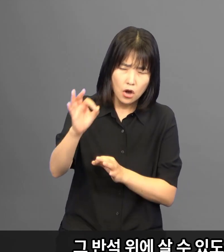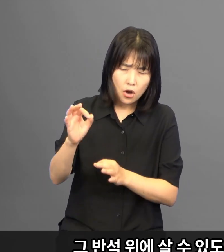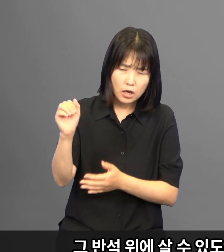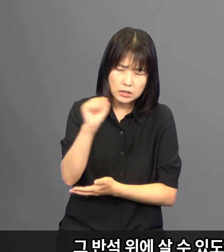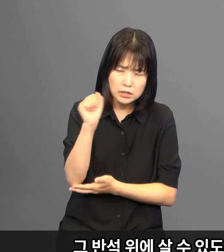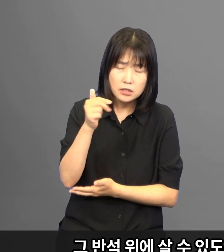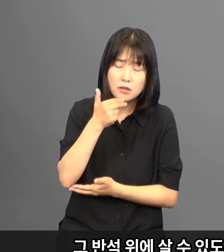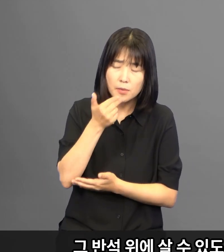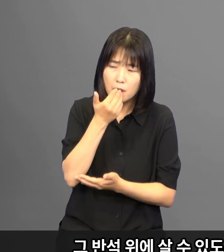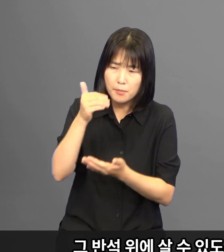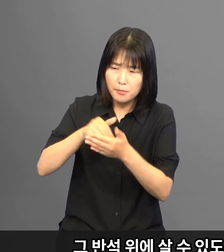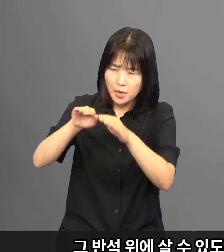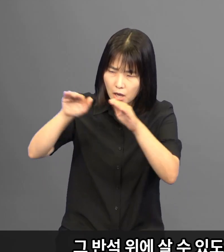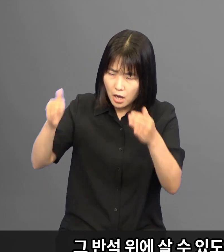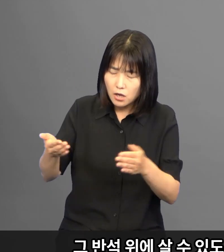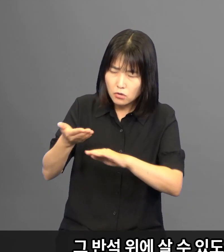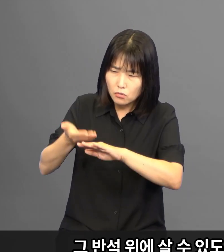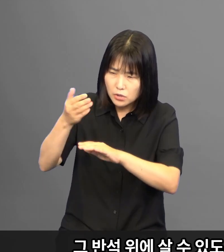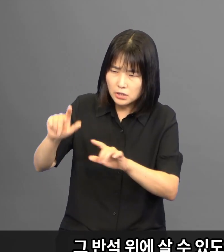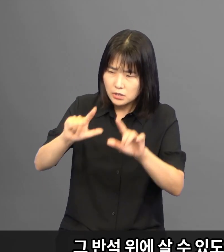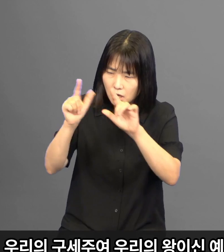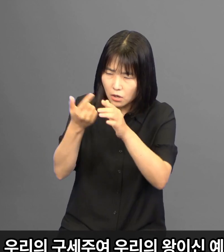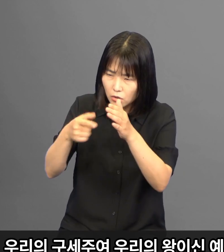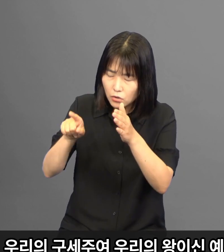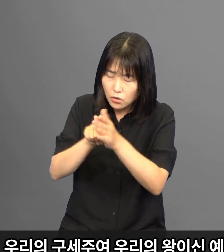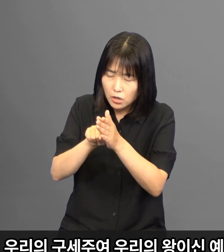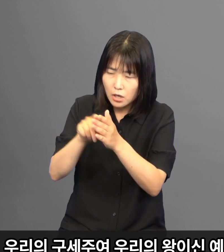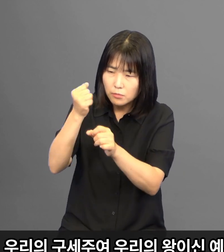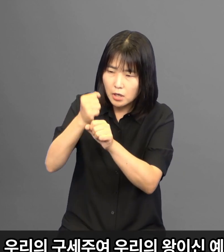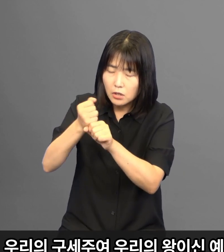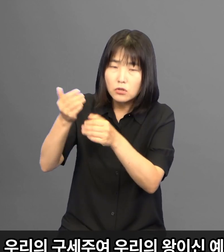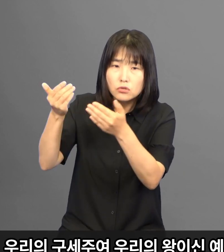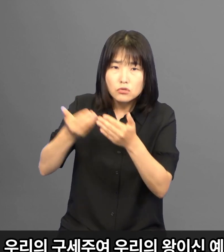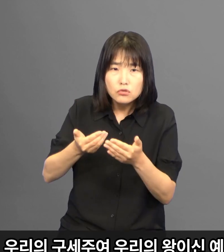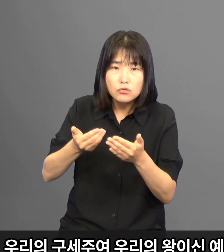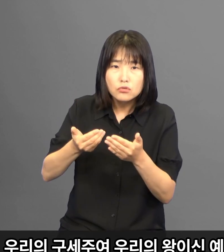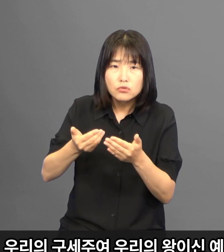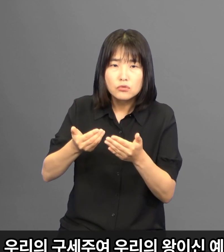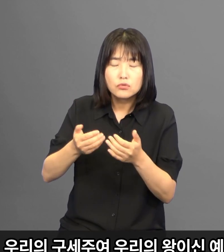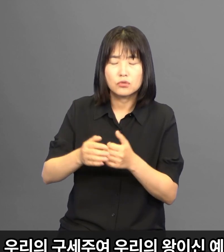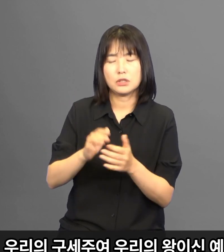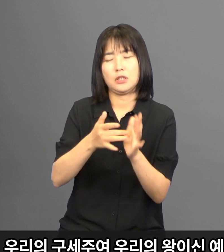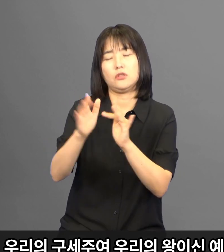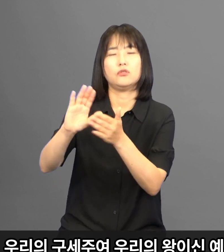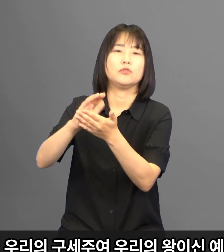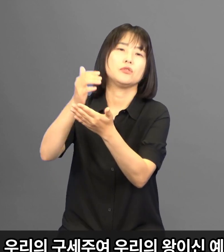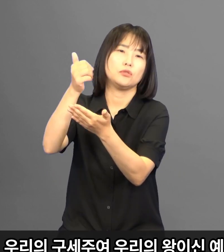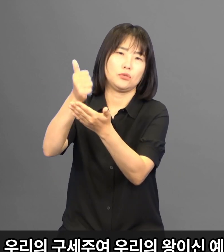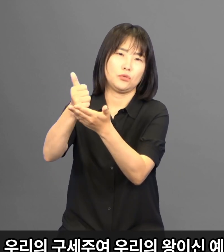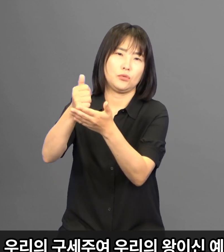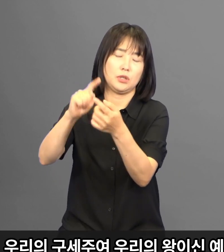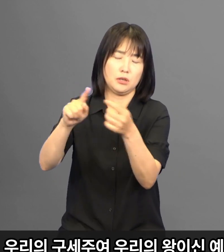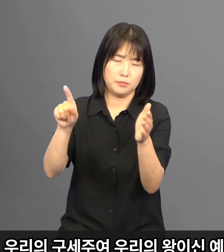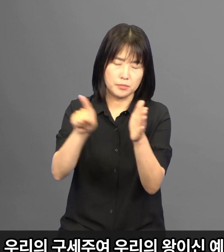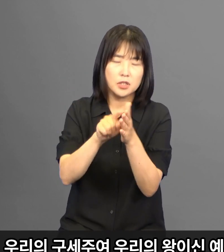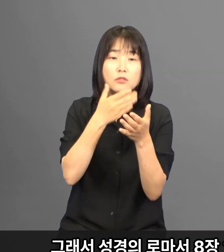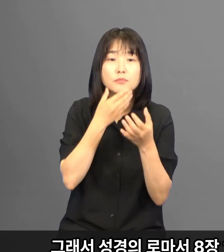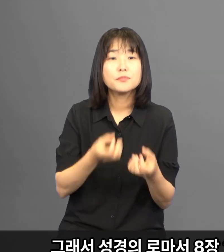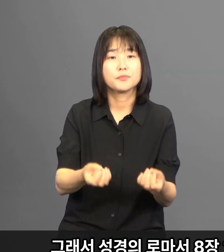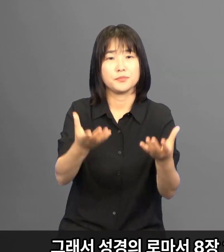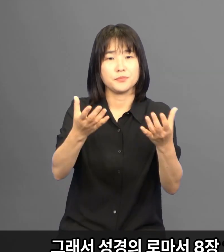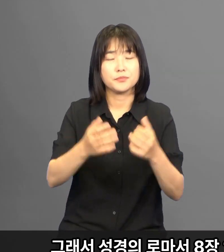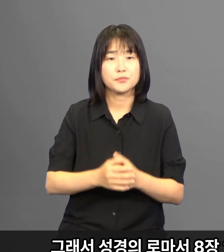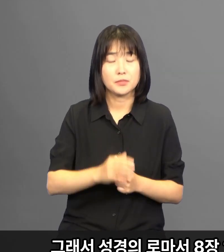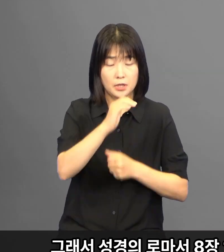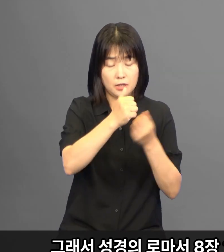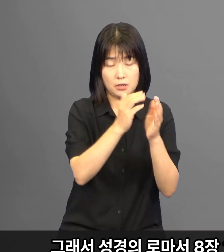위에 살 수 있도록 그 기반을 마련해 주신 분이 우리의 구세주여 우리 왕이신 예수 그리스도이신 줄을 믿으시길 축복합니다. 그래서